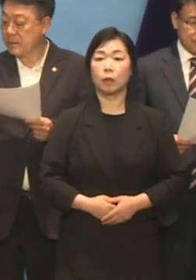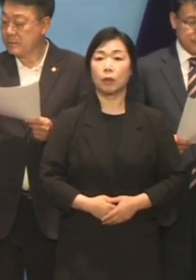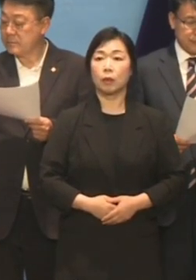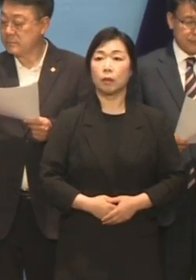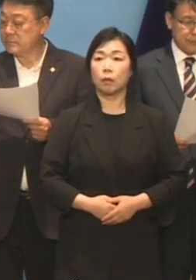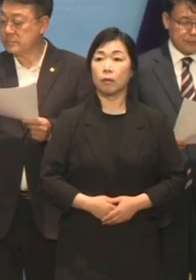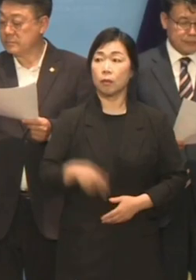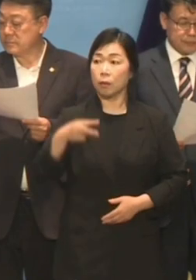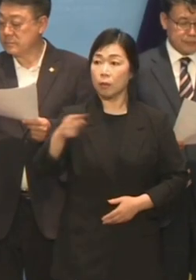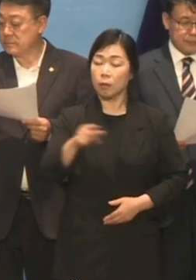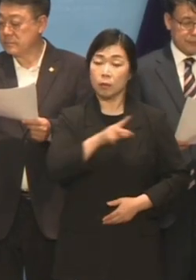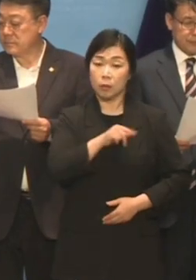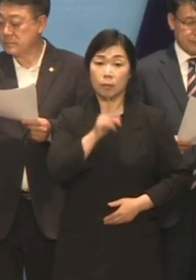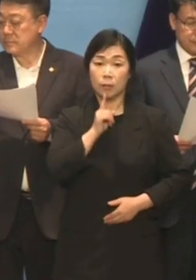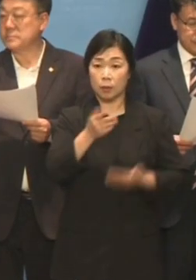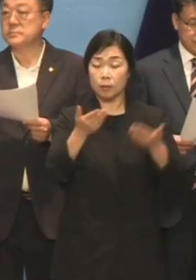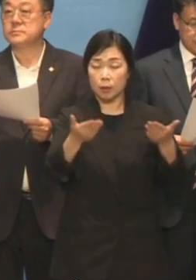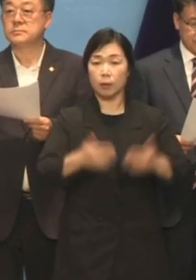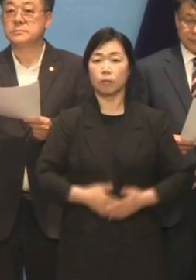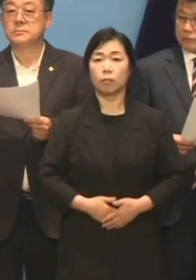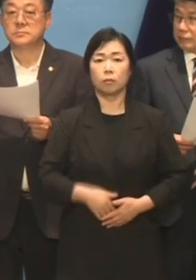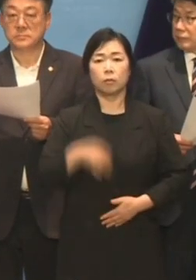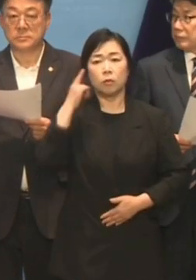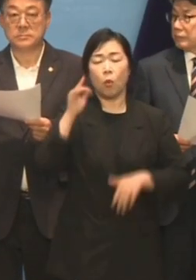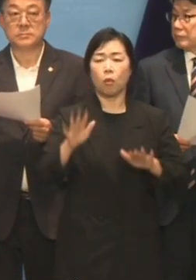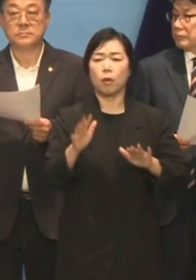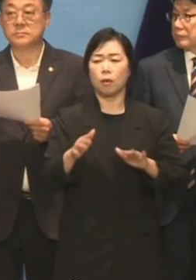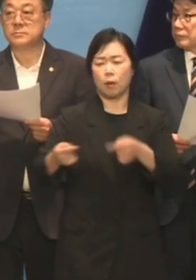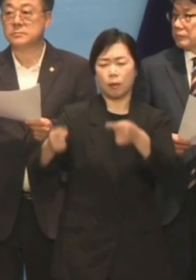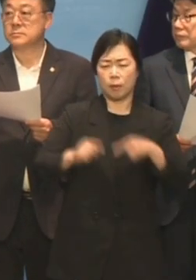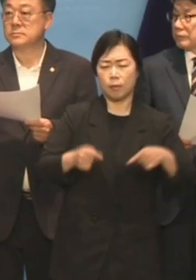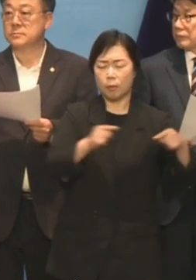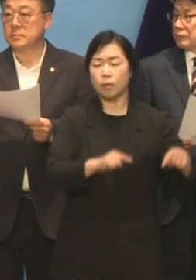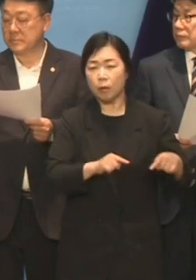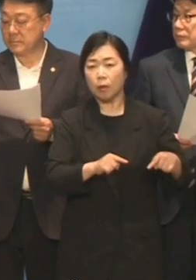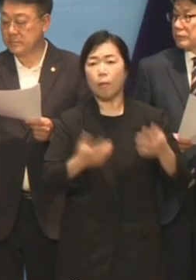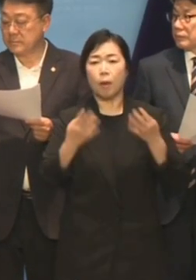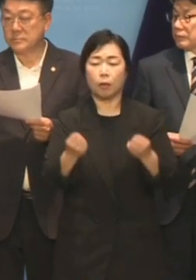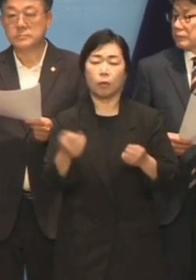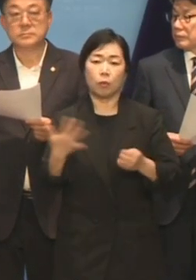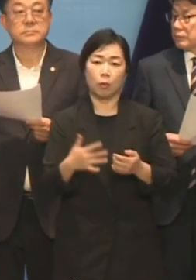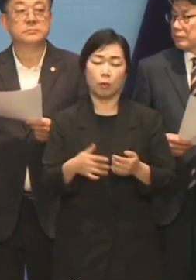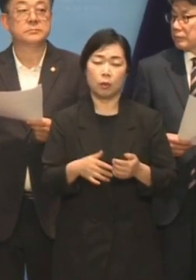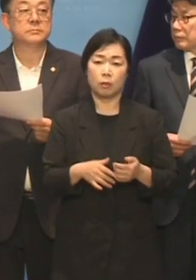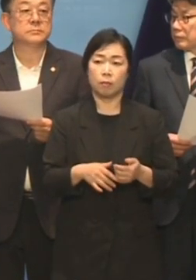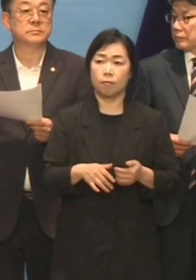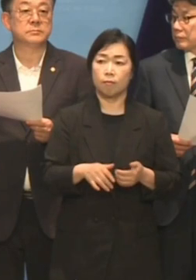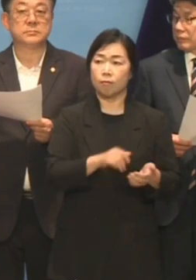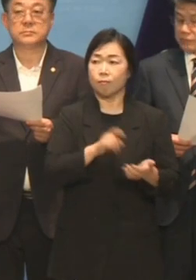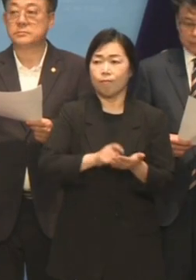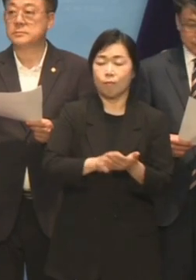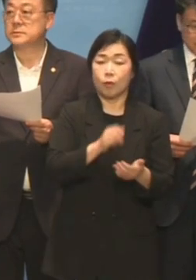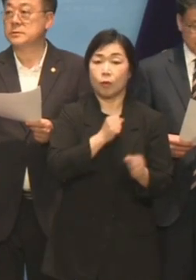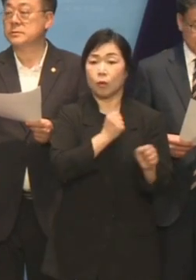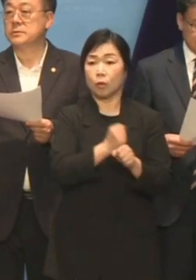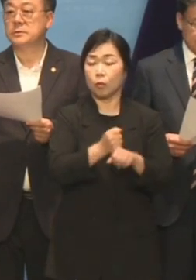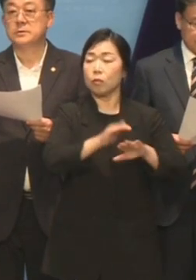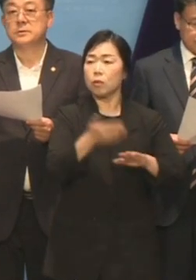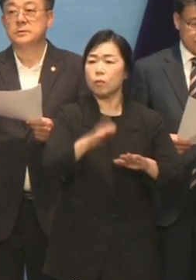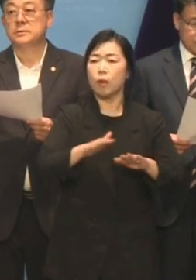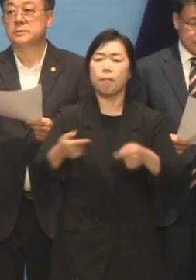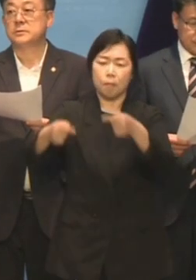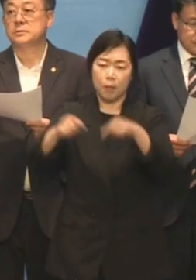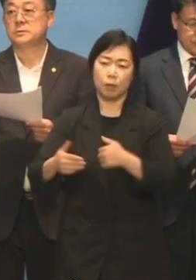서영석 의원님은 제가 말씀드렸던 것 같습니다. 워낙 짧은 시간에 준비한 기자회견인데 많이 와주셔서 많은 분들이